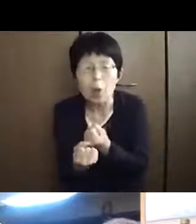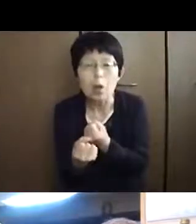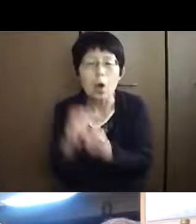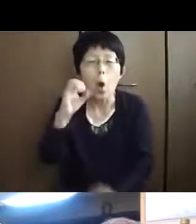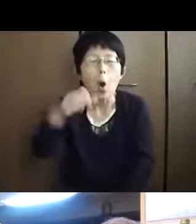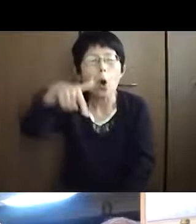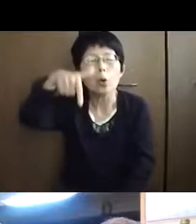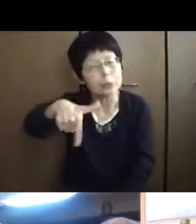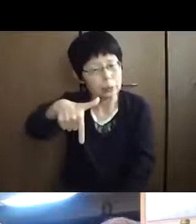いいですかね。